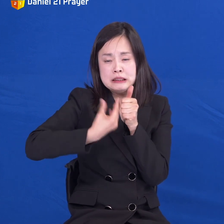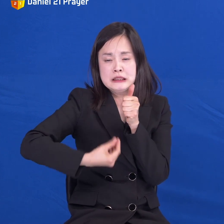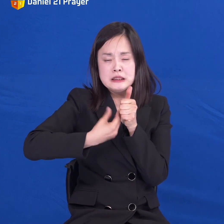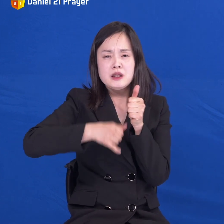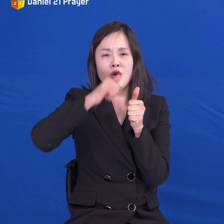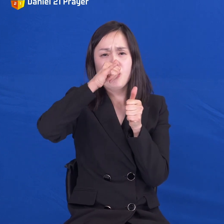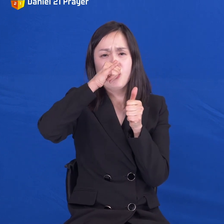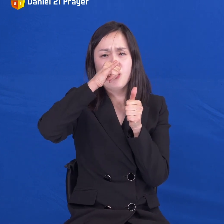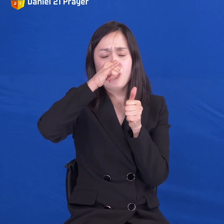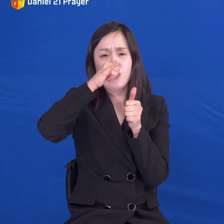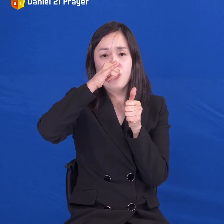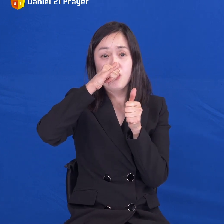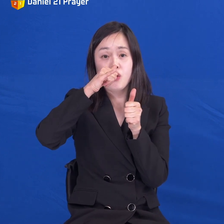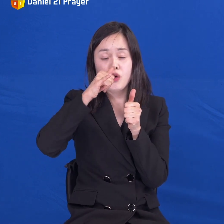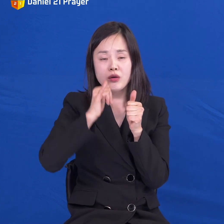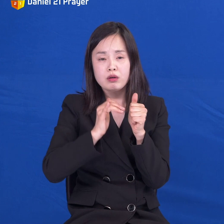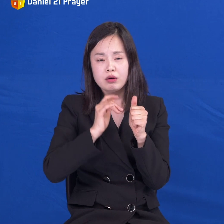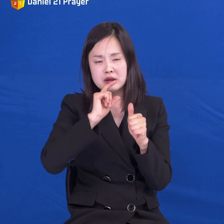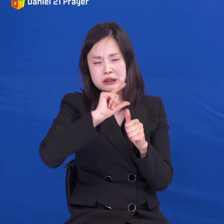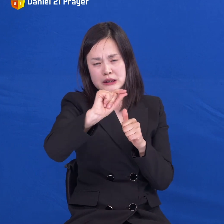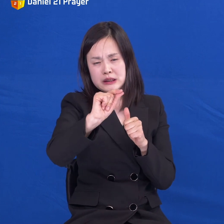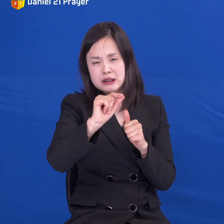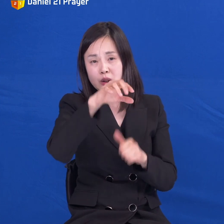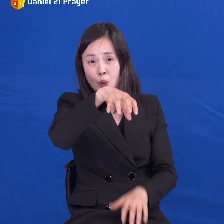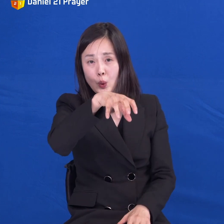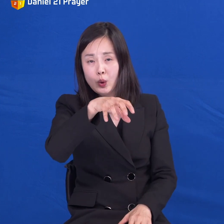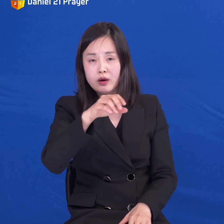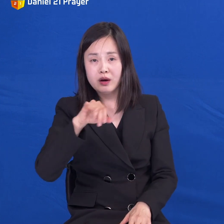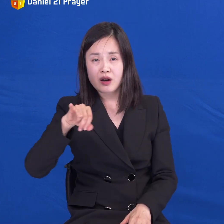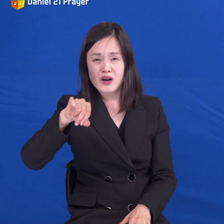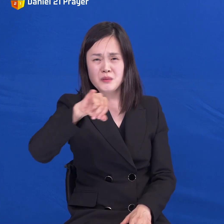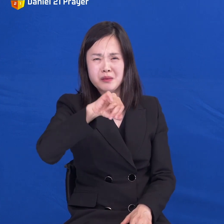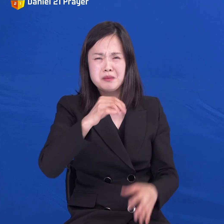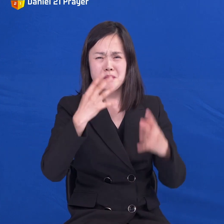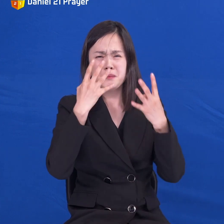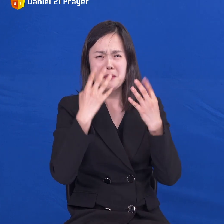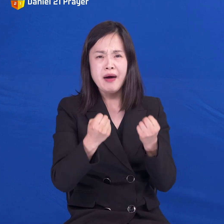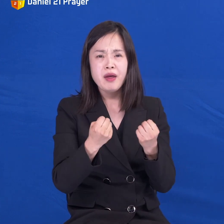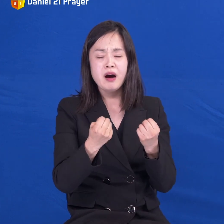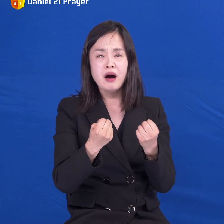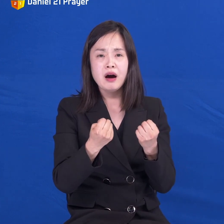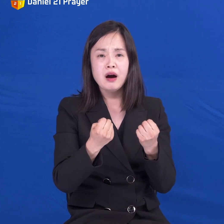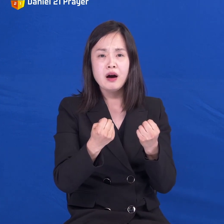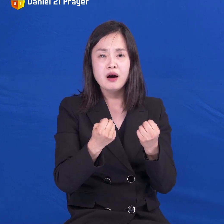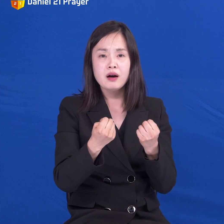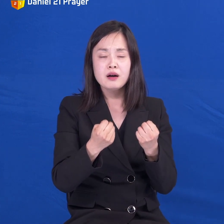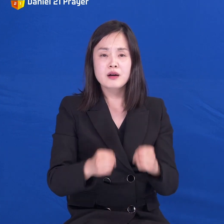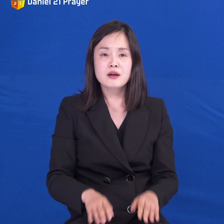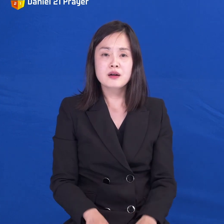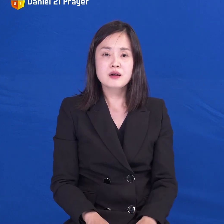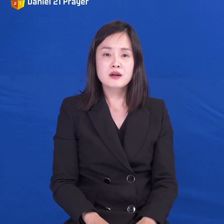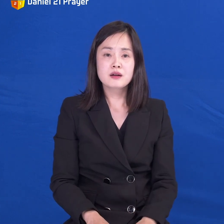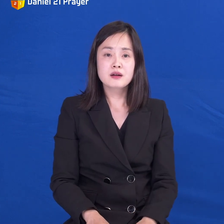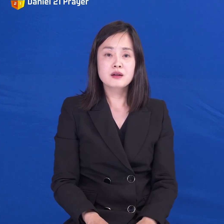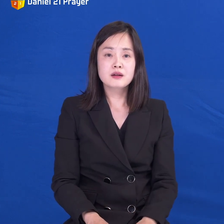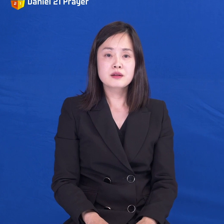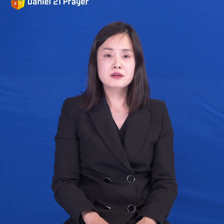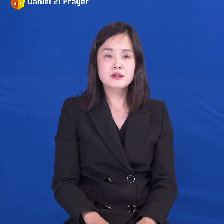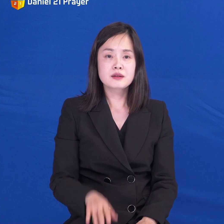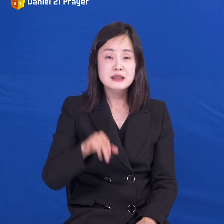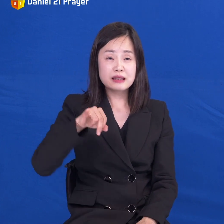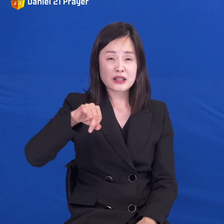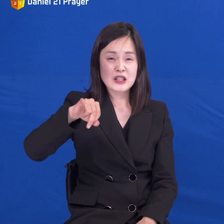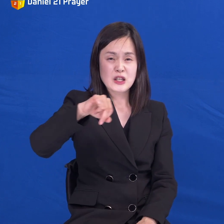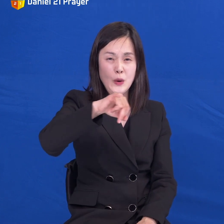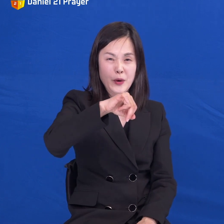많습니다. 보통 몇 방씩을 몰립니다. 그런데 이 거머리도 지능이 있어요. 꼭 맨 뒤에